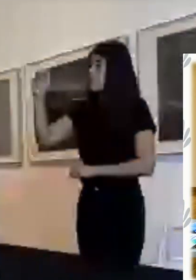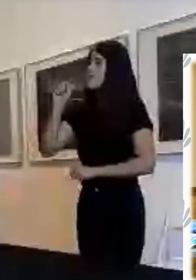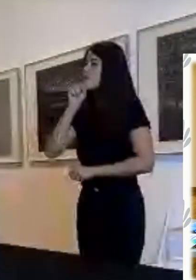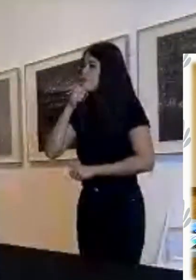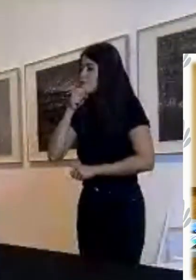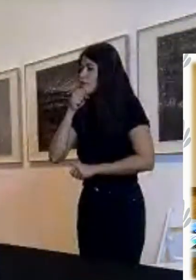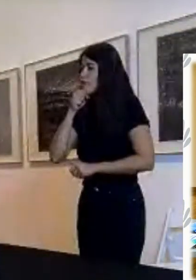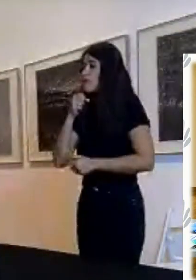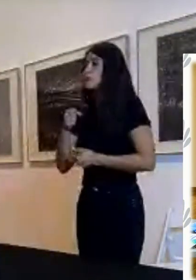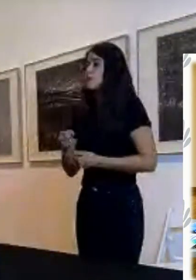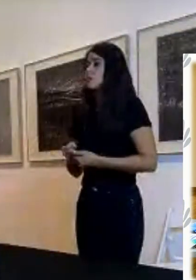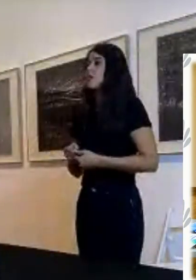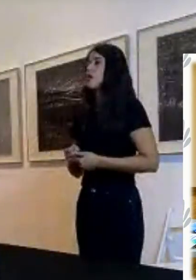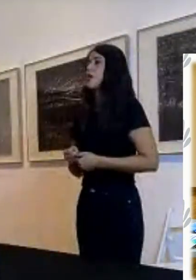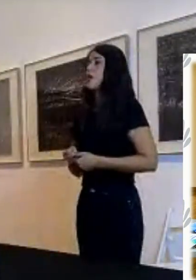es